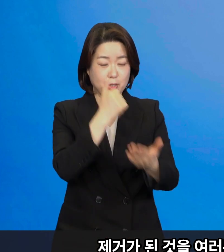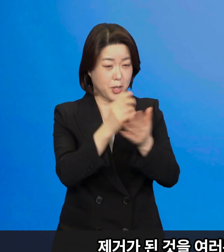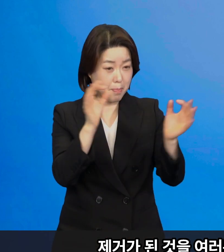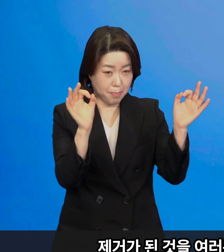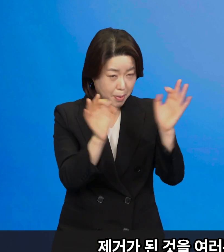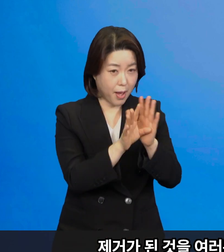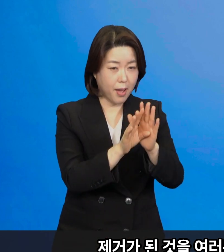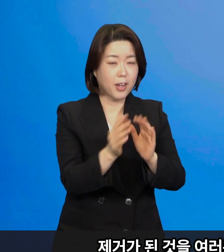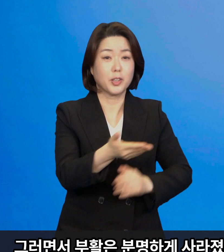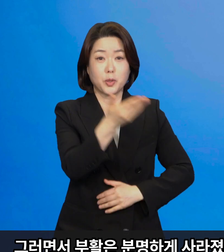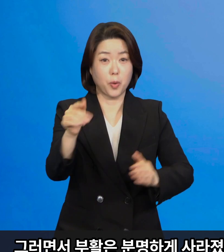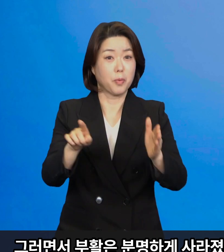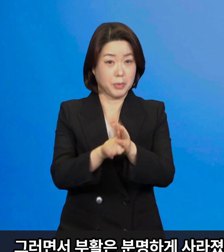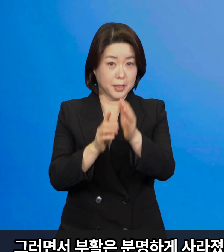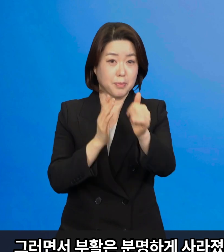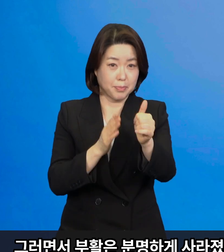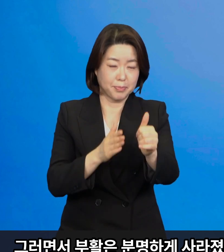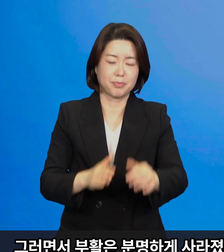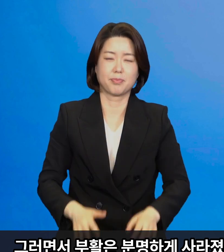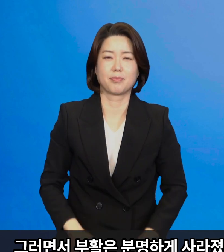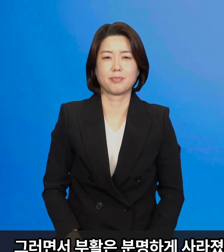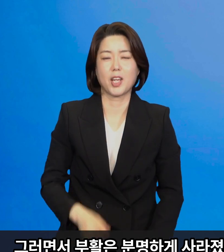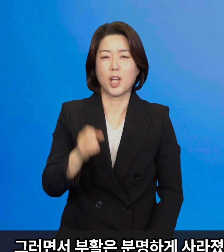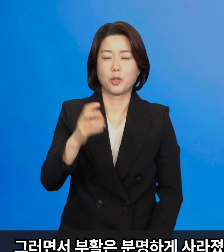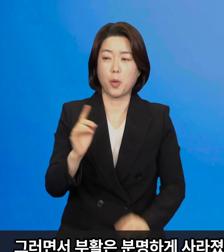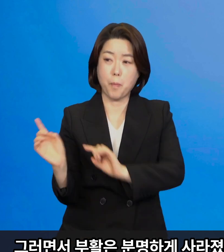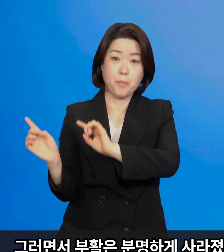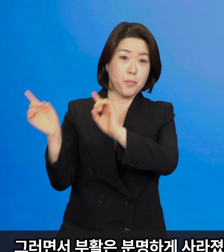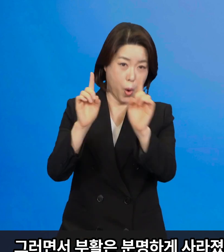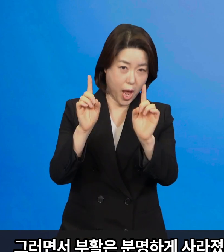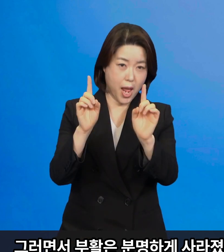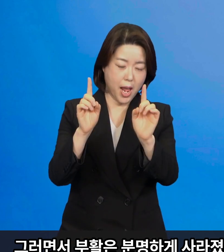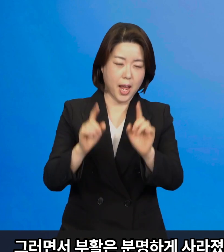믿으시길 축복합니다. 그러면서 부활은